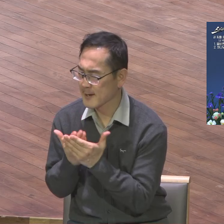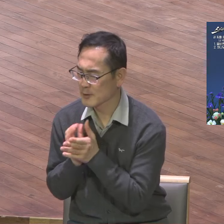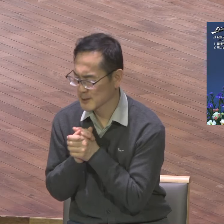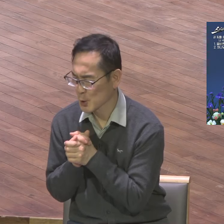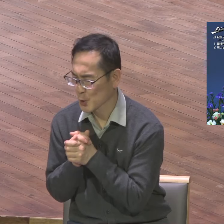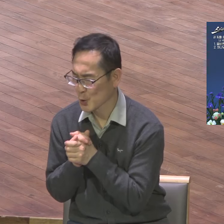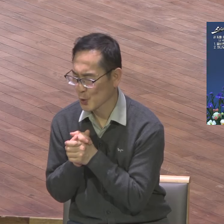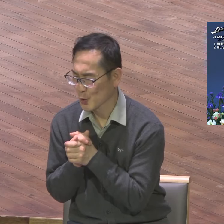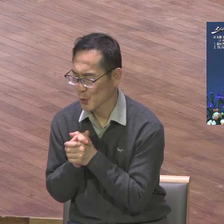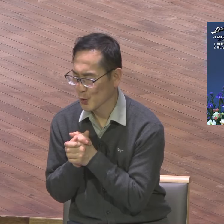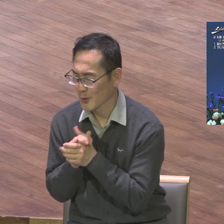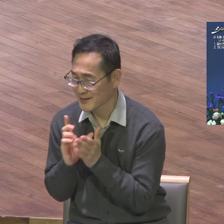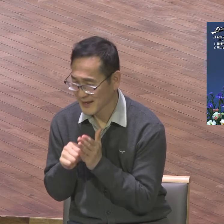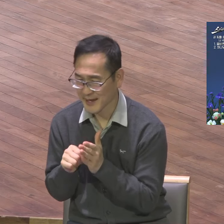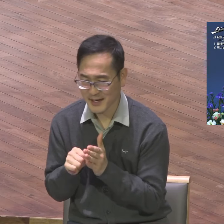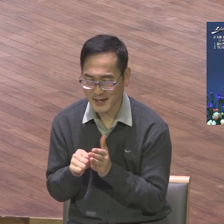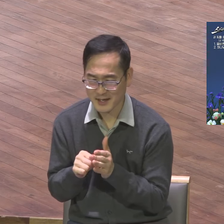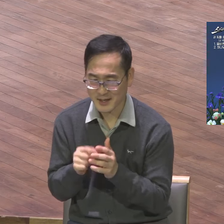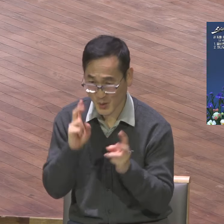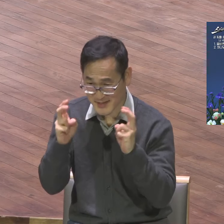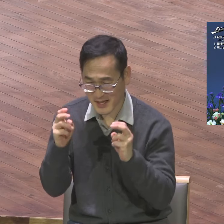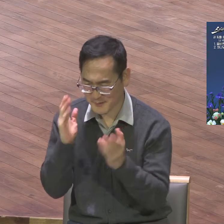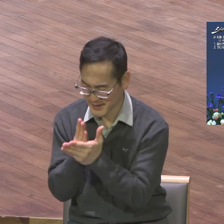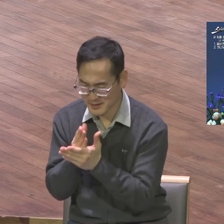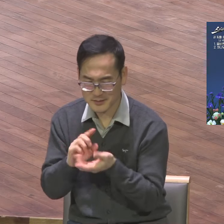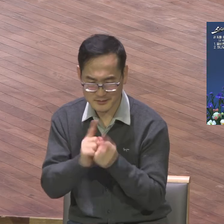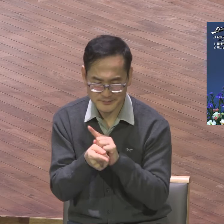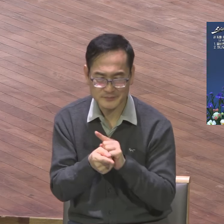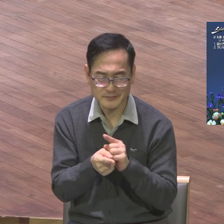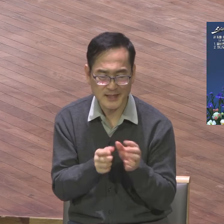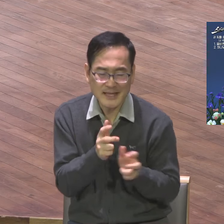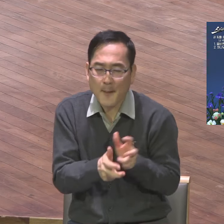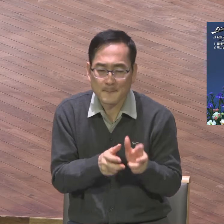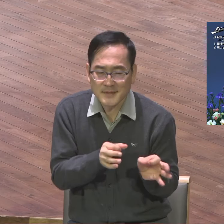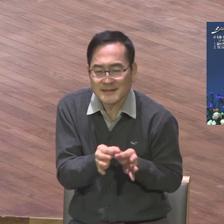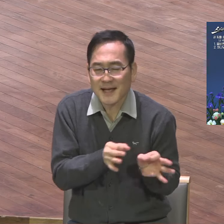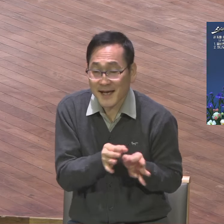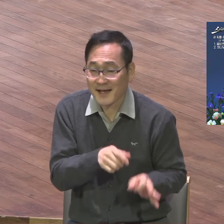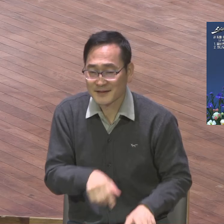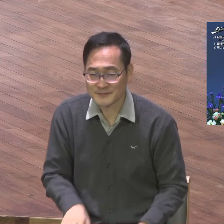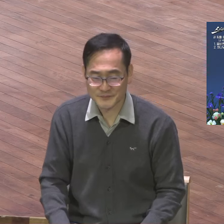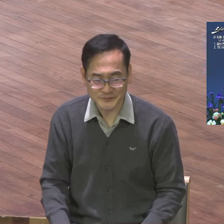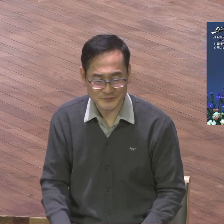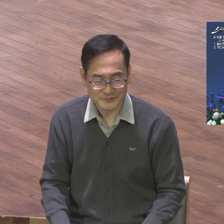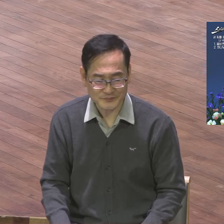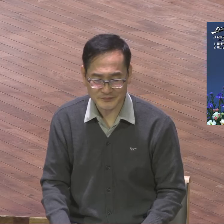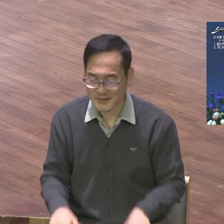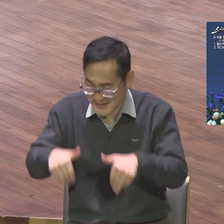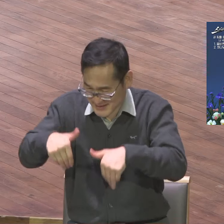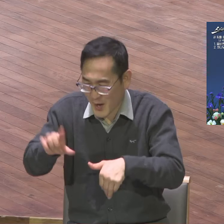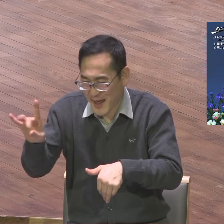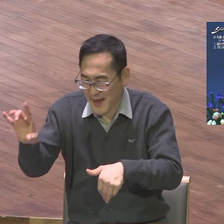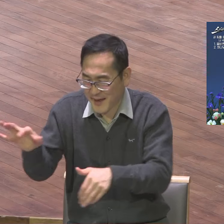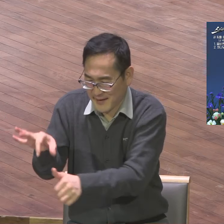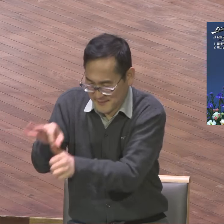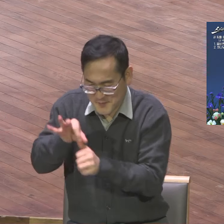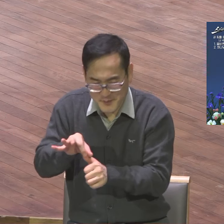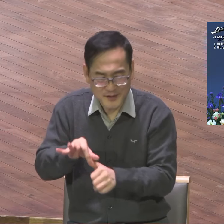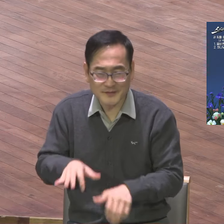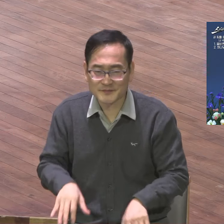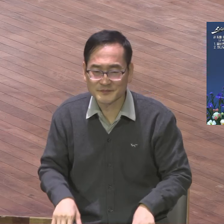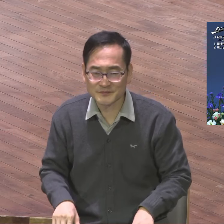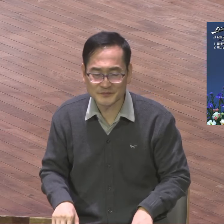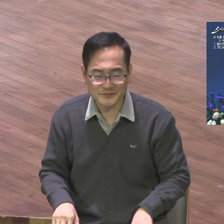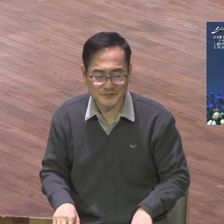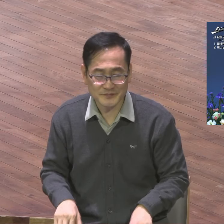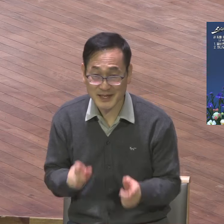물건을 싣고 차를 그때는 아무도 없으니까 응? 직원 하나 사무실을 두고 서랍밖에 안 돼요. 내가